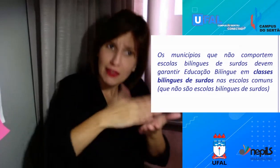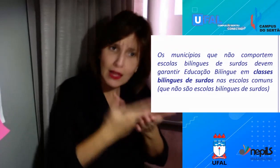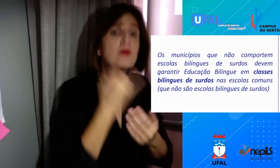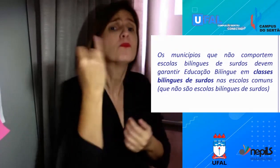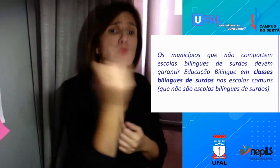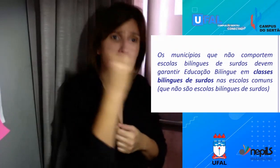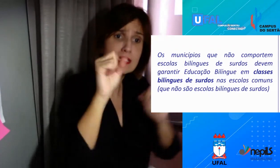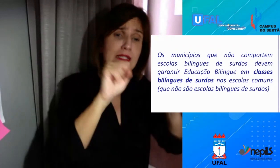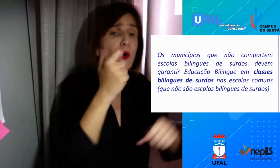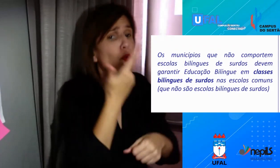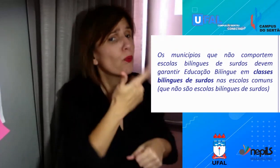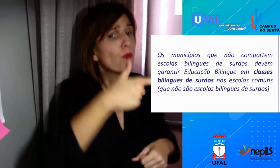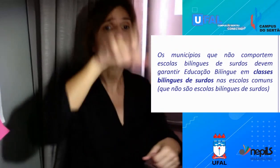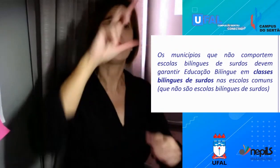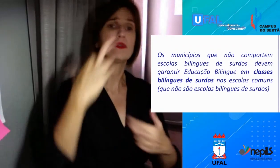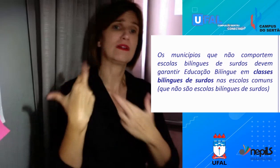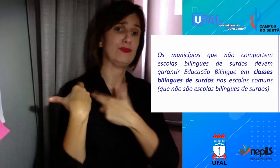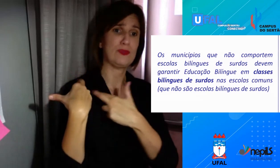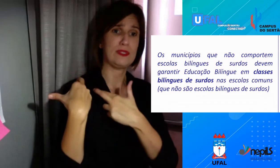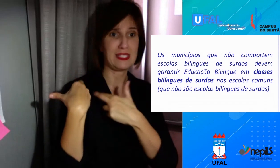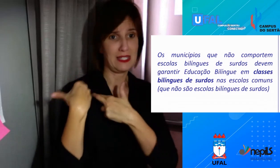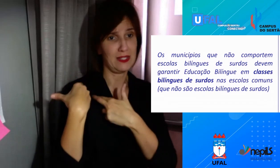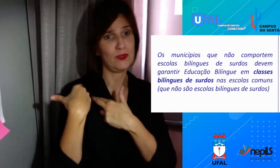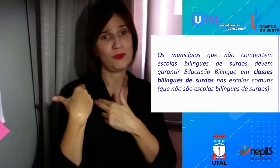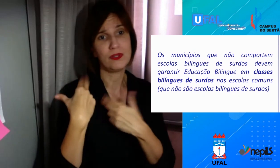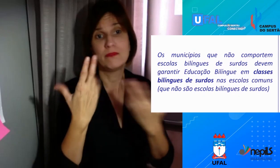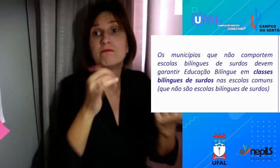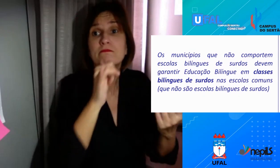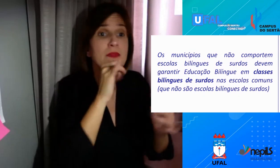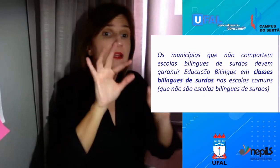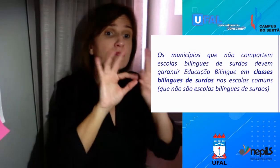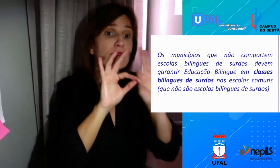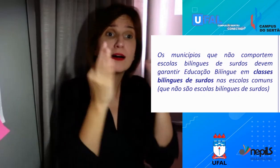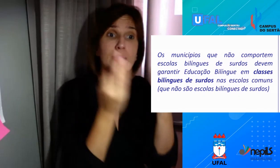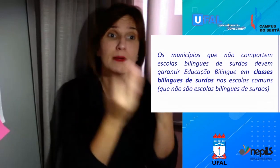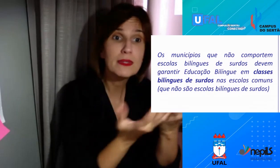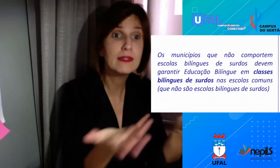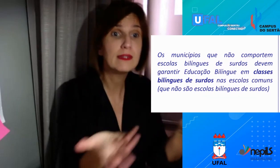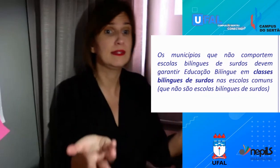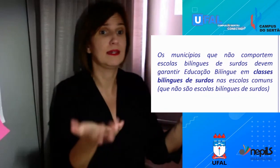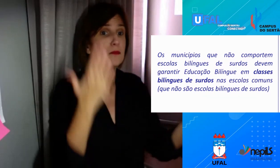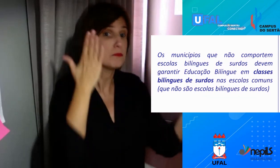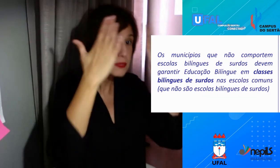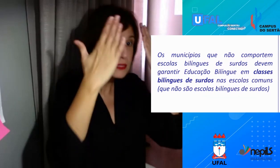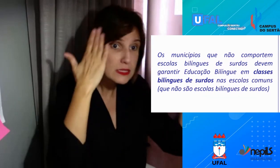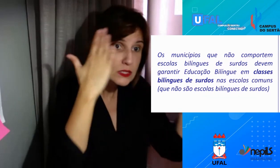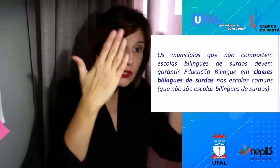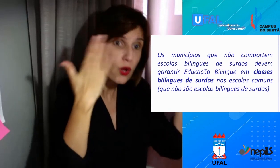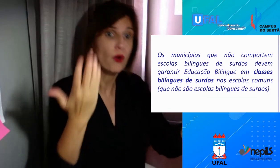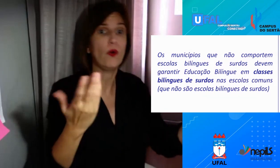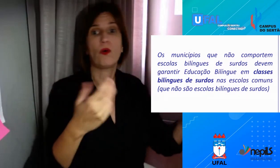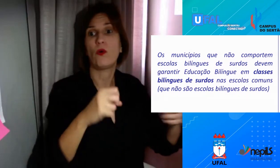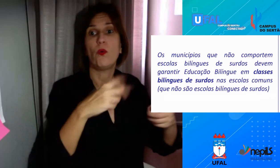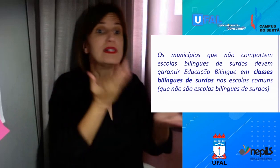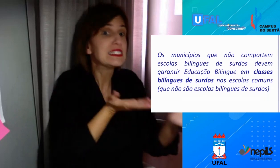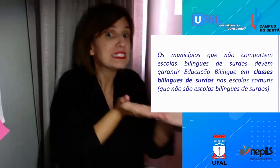não tenhamos essa mediação feita por intérpretes, e sim que a educação flua de forma